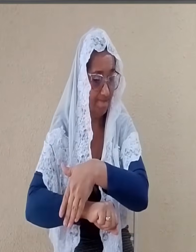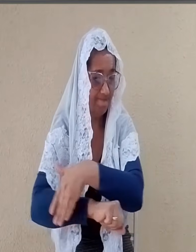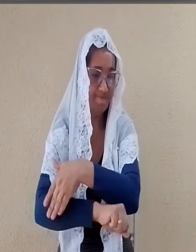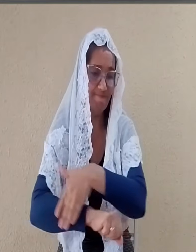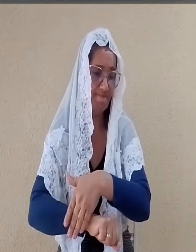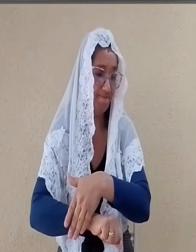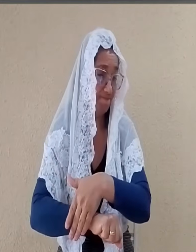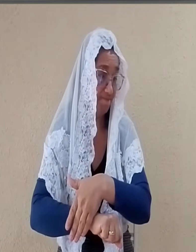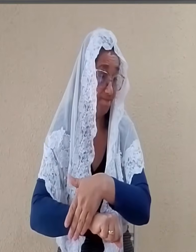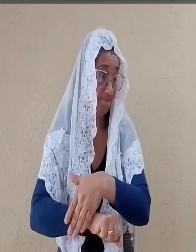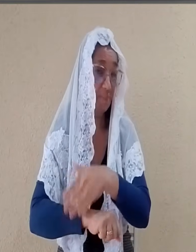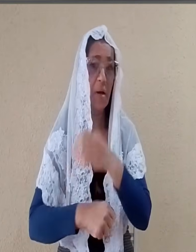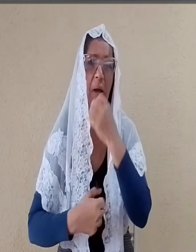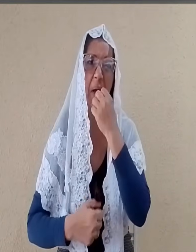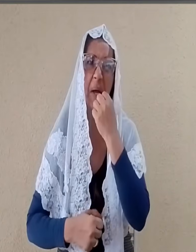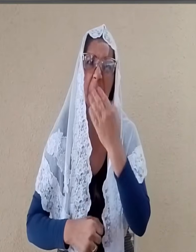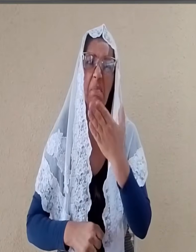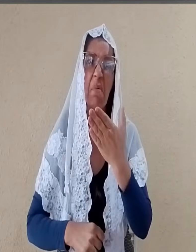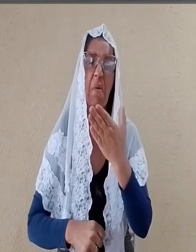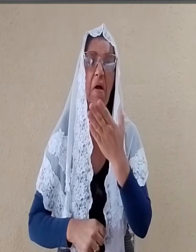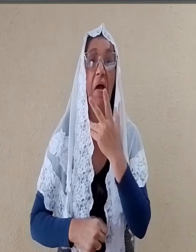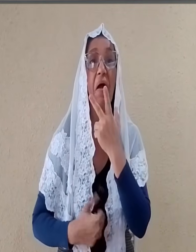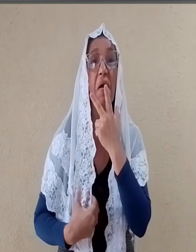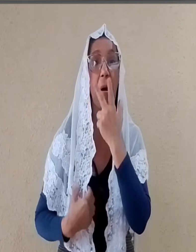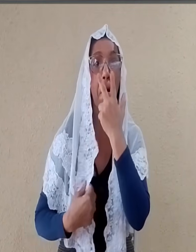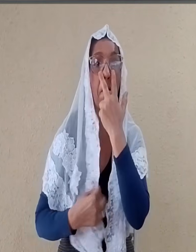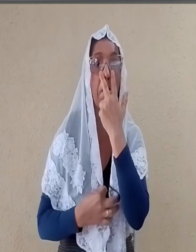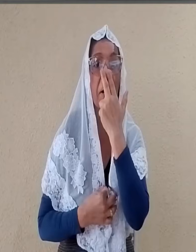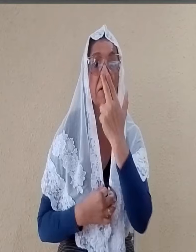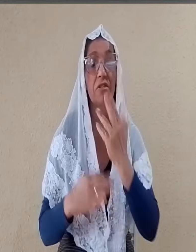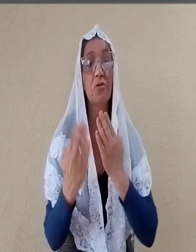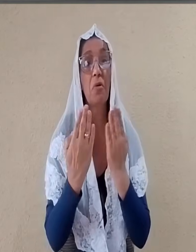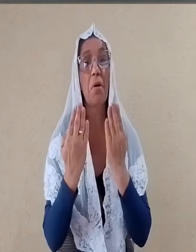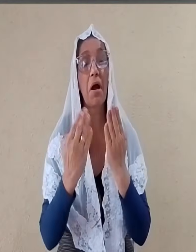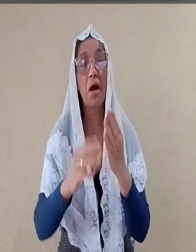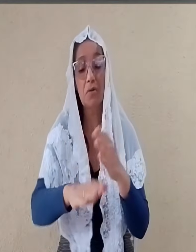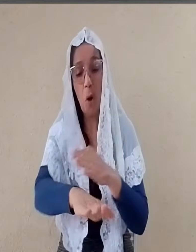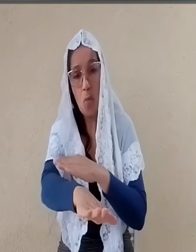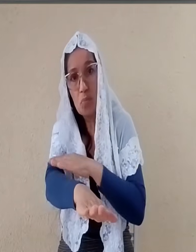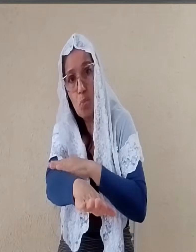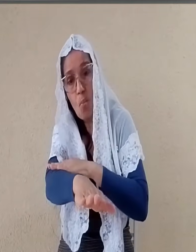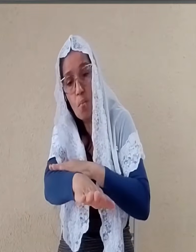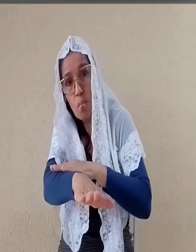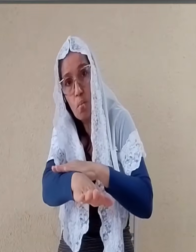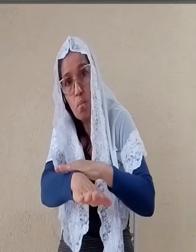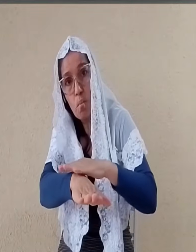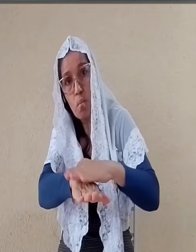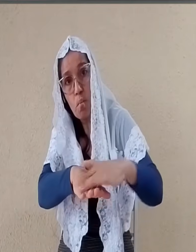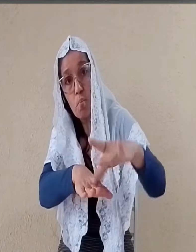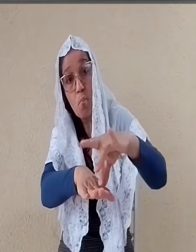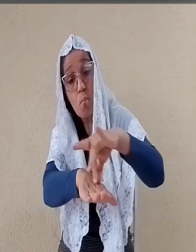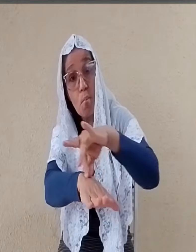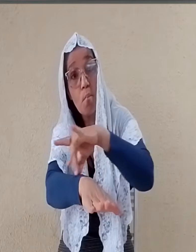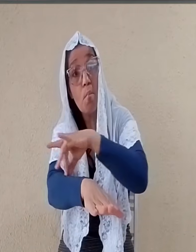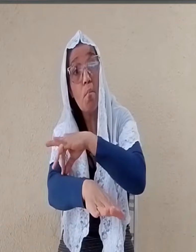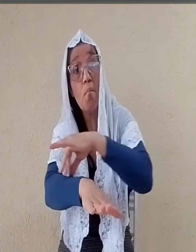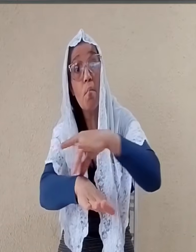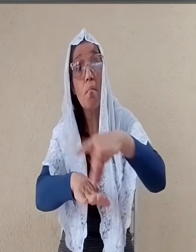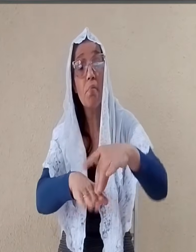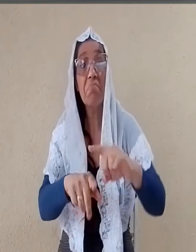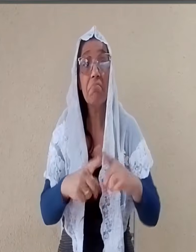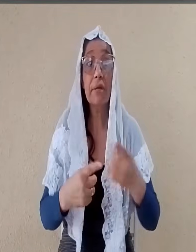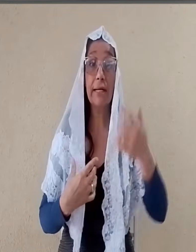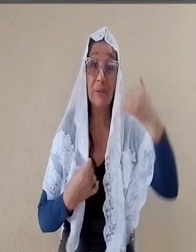estrada boa. E os bois tropeçaram, irmão. Por que os bois tropeçaram, irmão? Porque a arca não pode